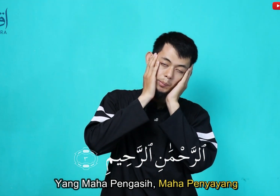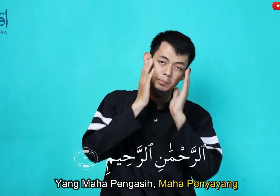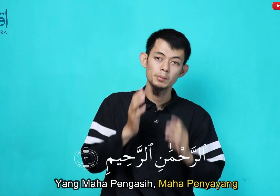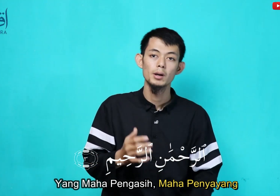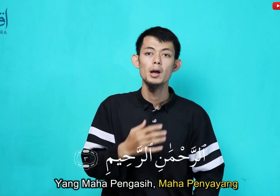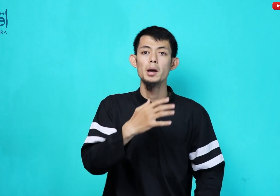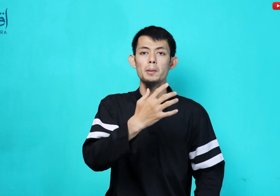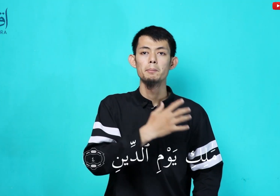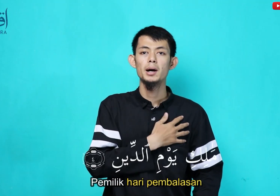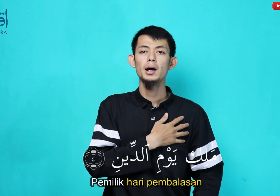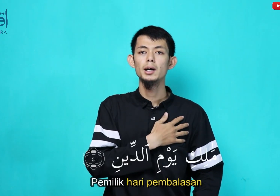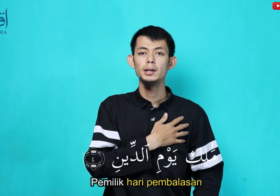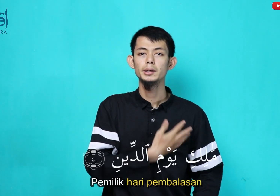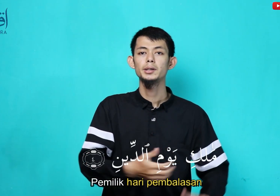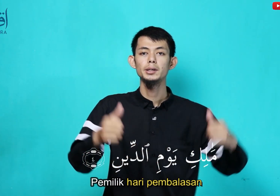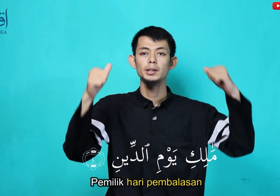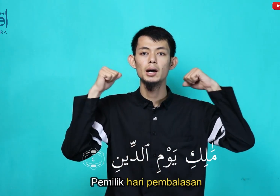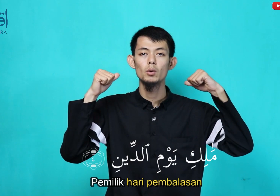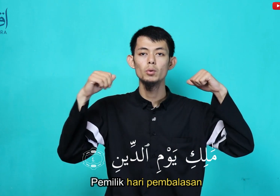Rahim. Maliki